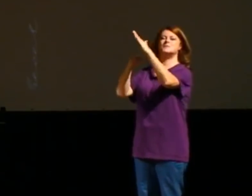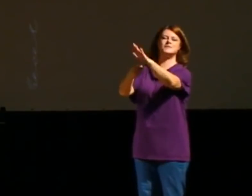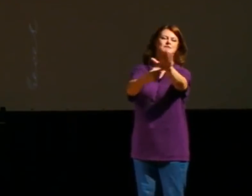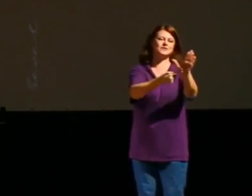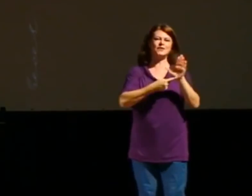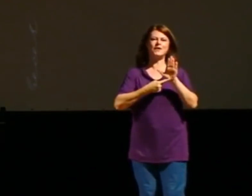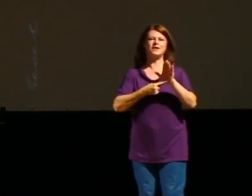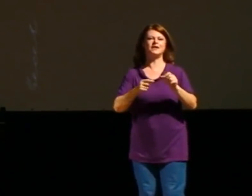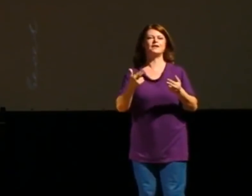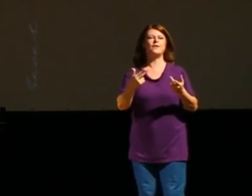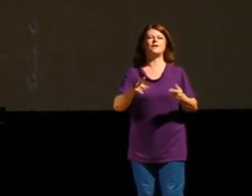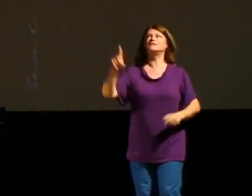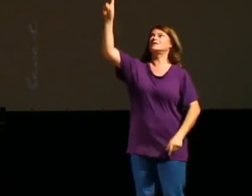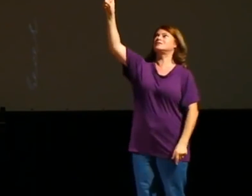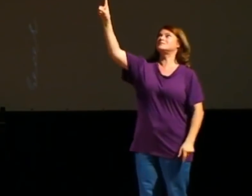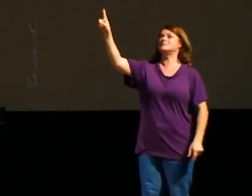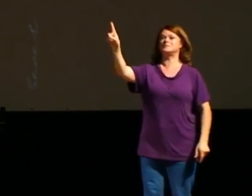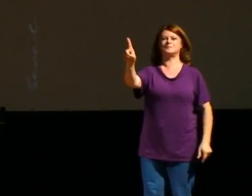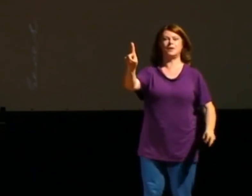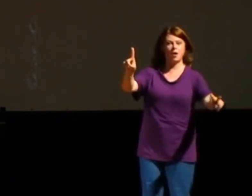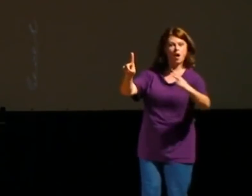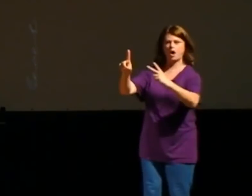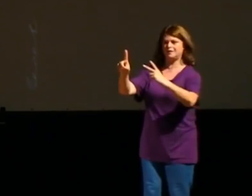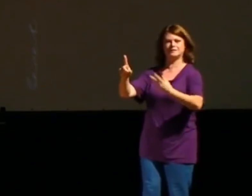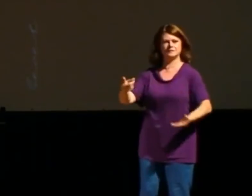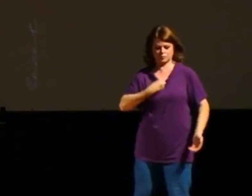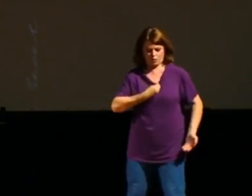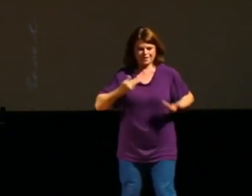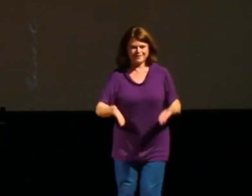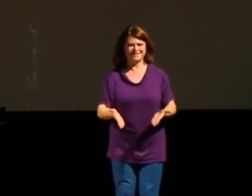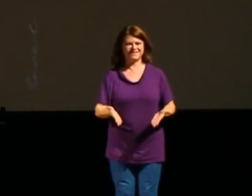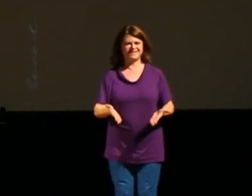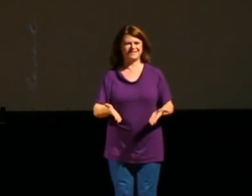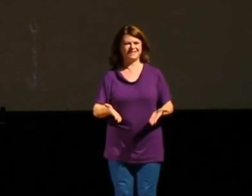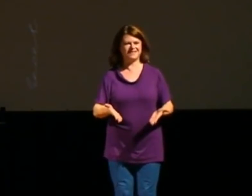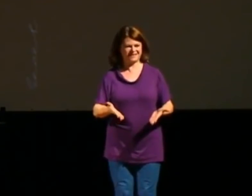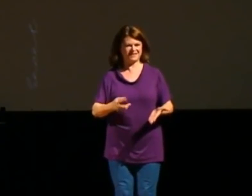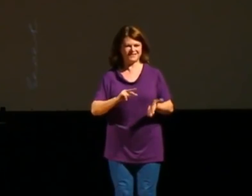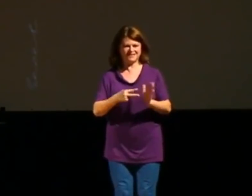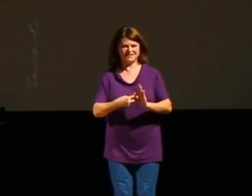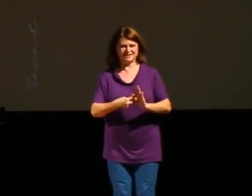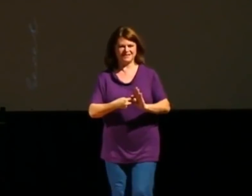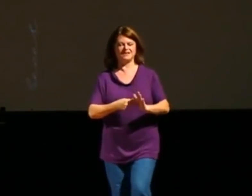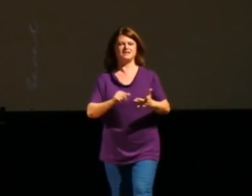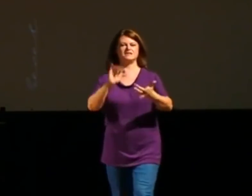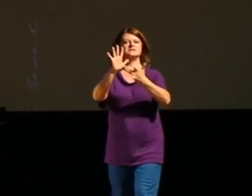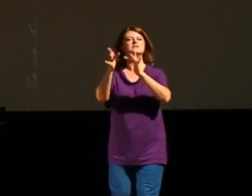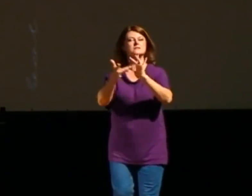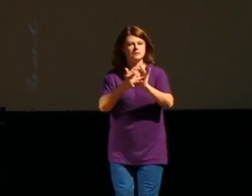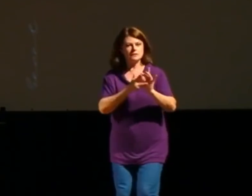dizer: eu estou aqui. Eu estou aqui. Jesus, quando ele cura o cego de nascença,